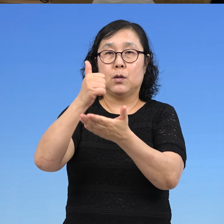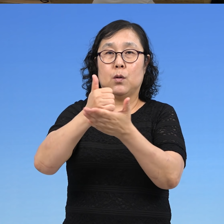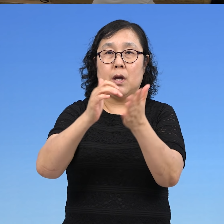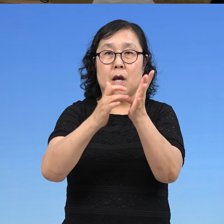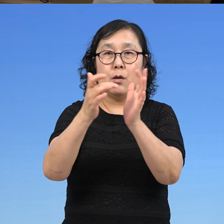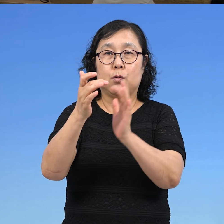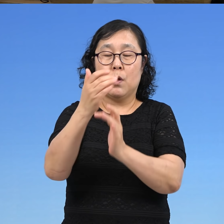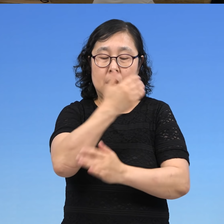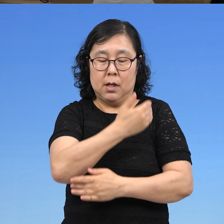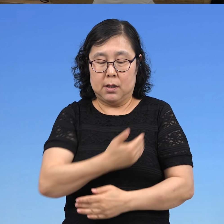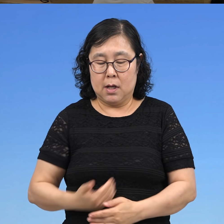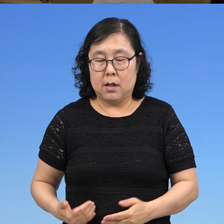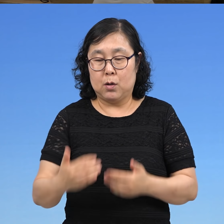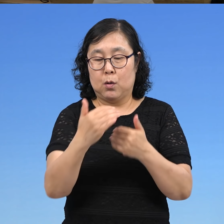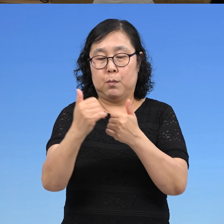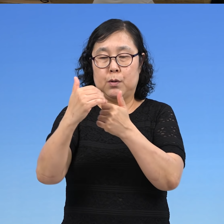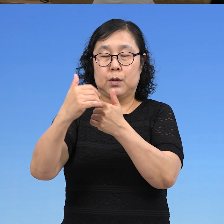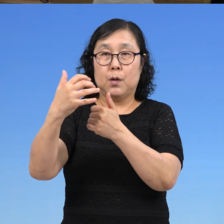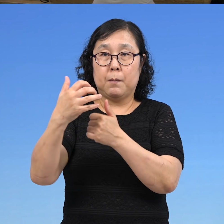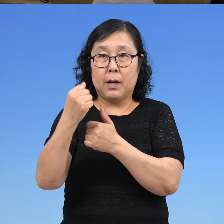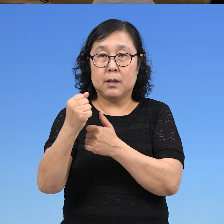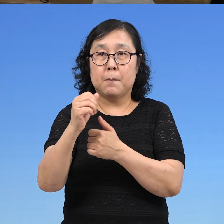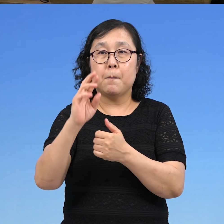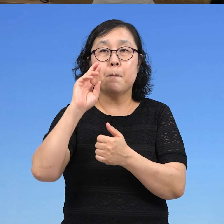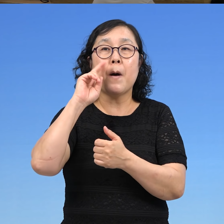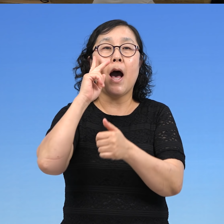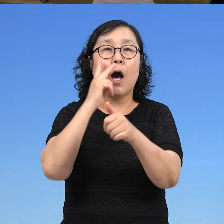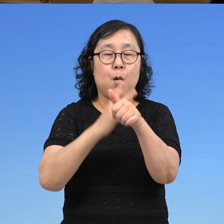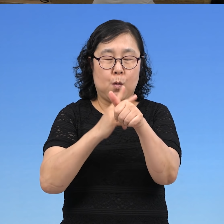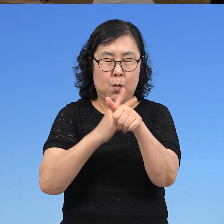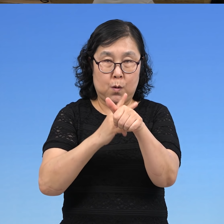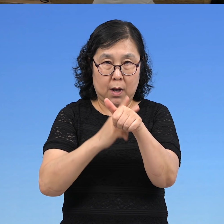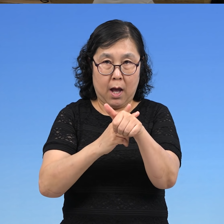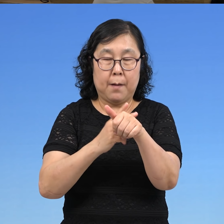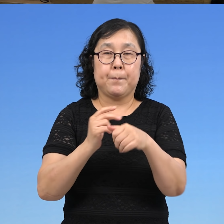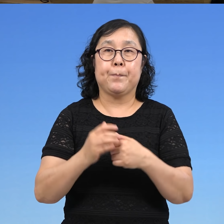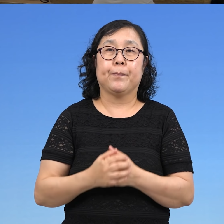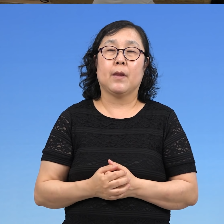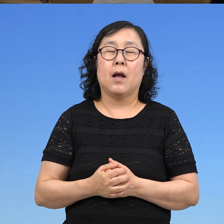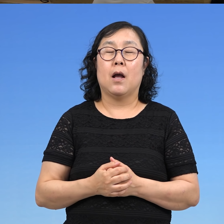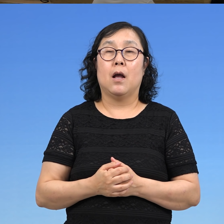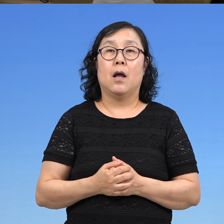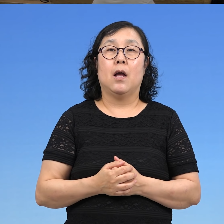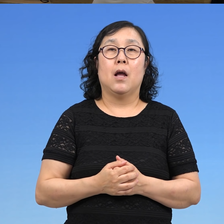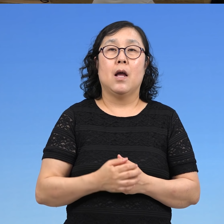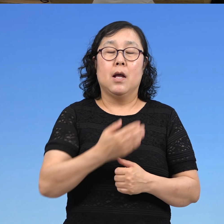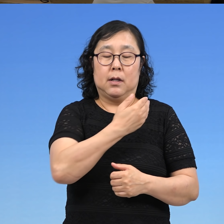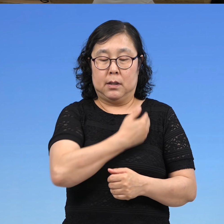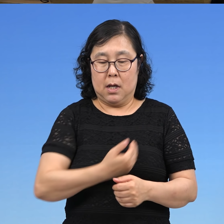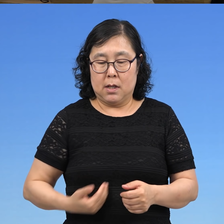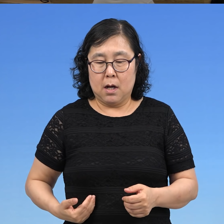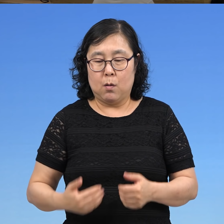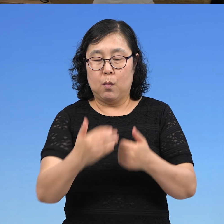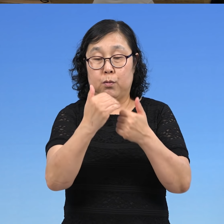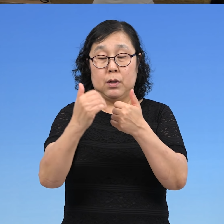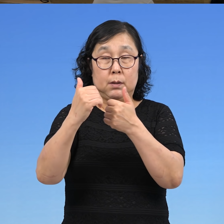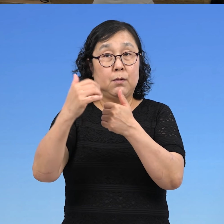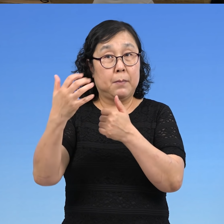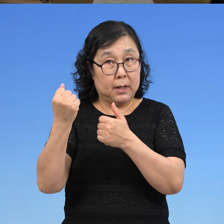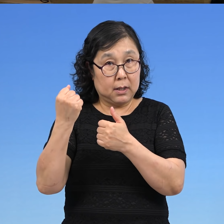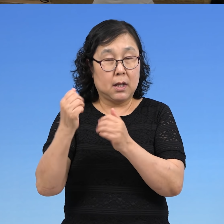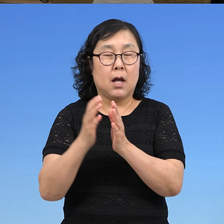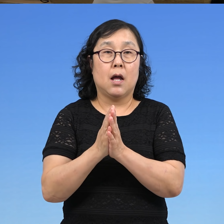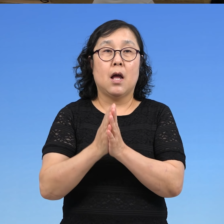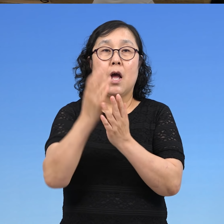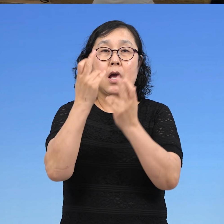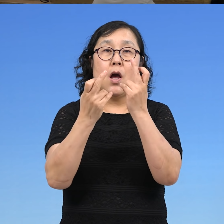하나님의 뜻을 따라 그리스도 예수의 사도로 부르심을 받은 바울과 이게 부르심의 나오죠 사도로 부르심을 밤 받은